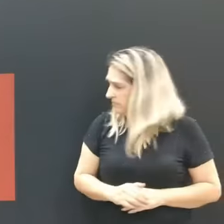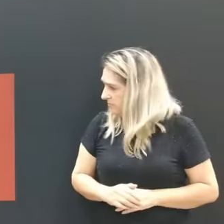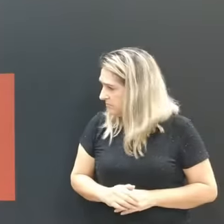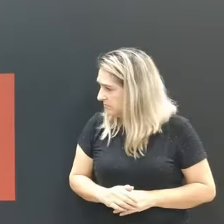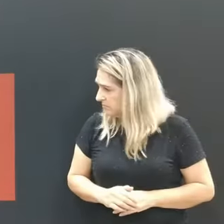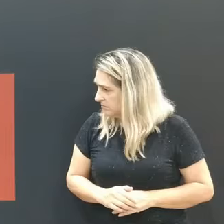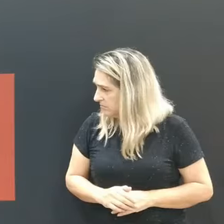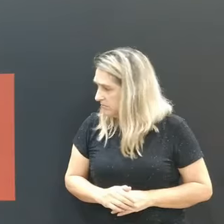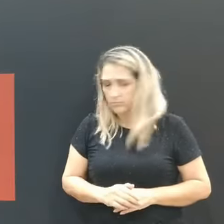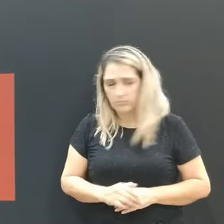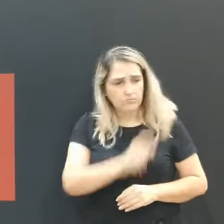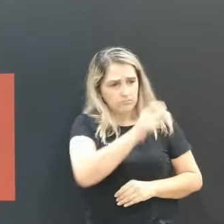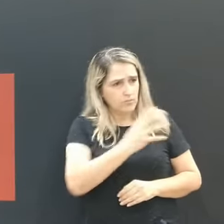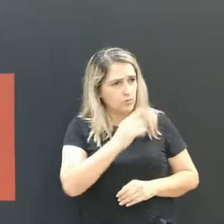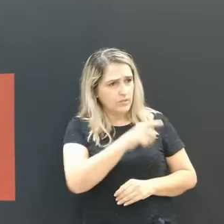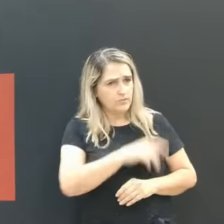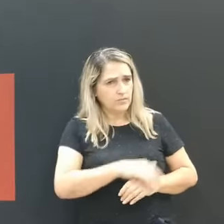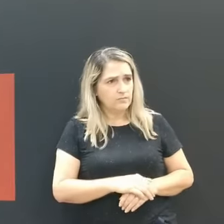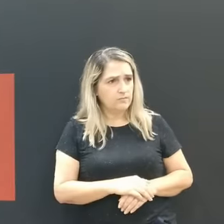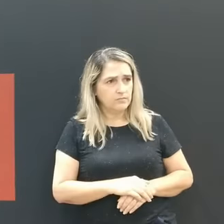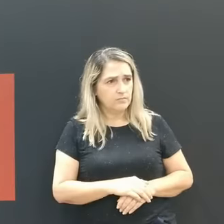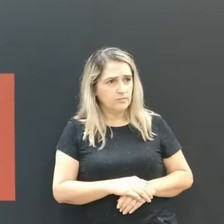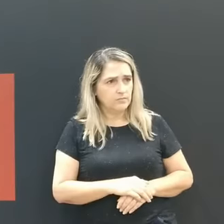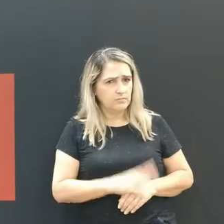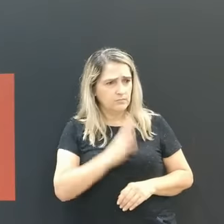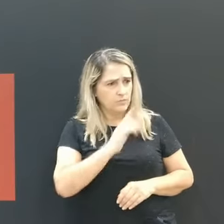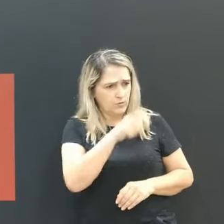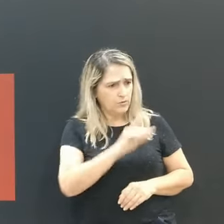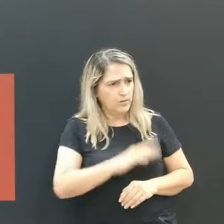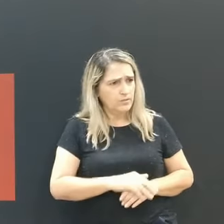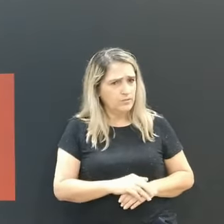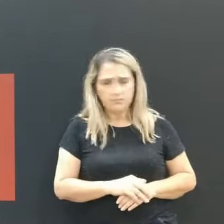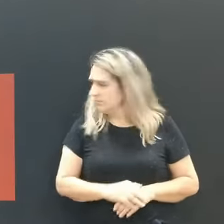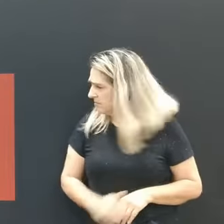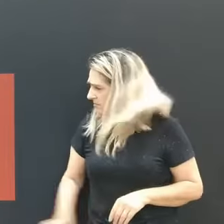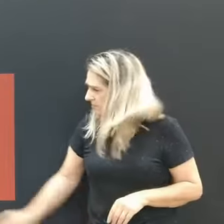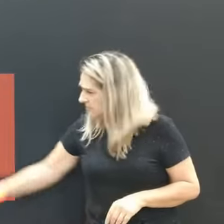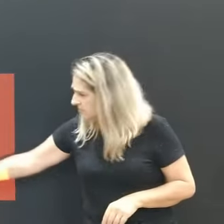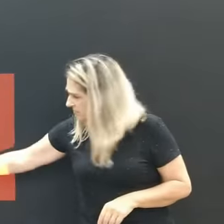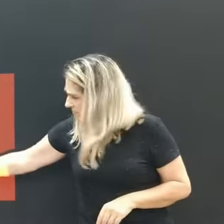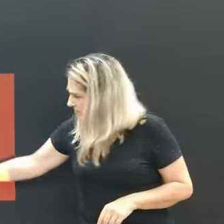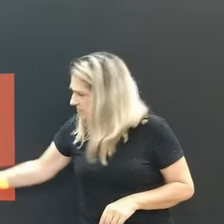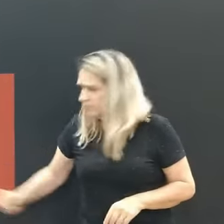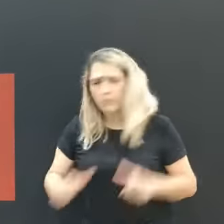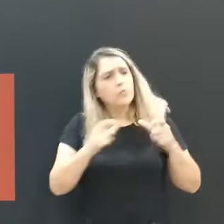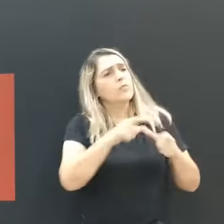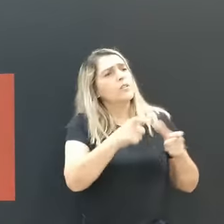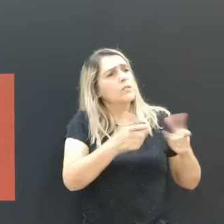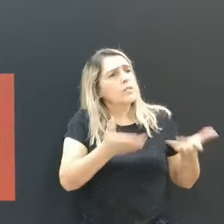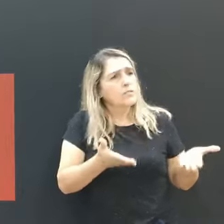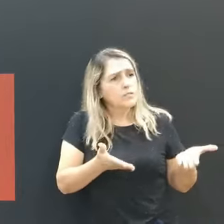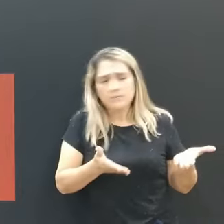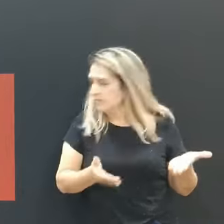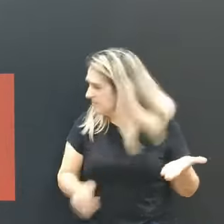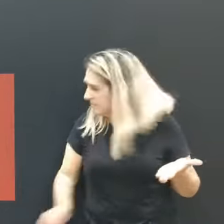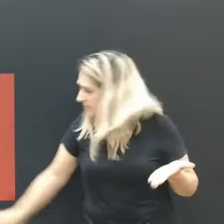vai responder: eu não os conheço. Nem sei de onde vocês são. Não